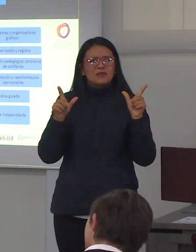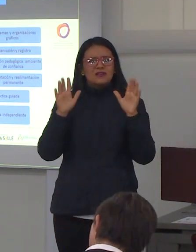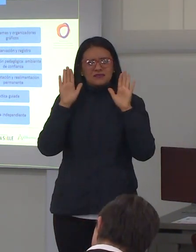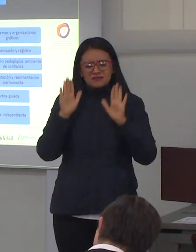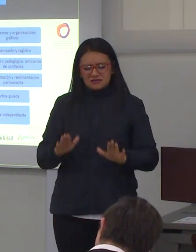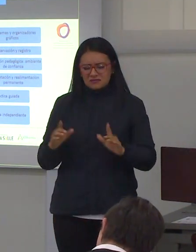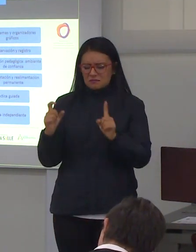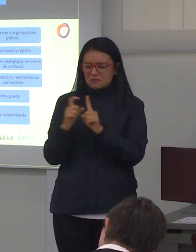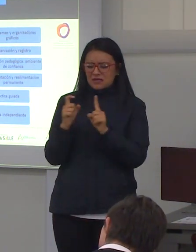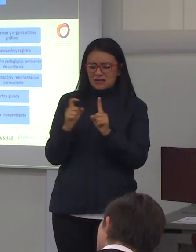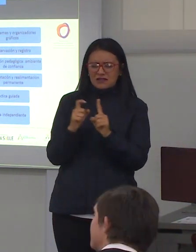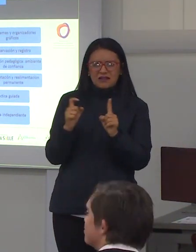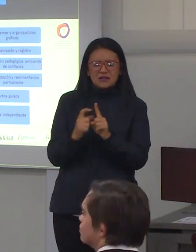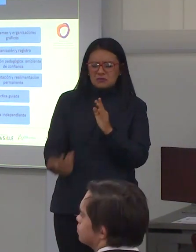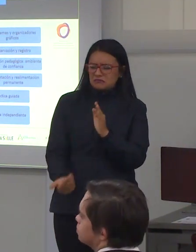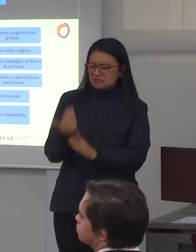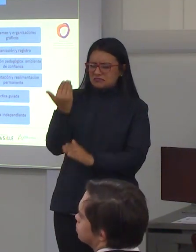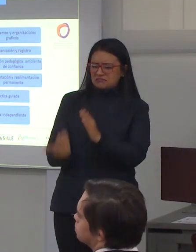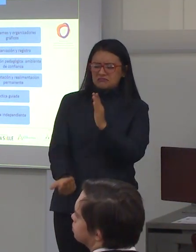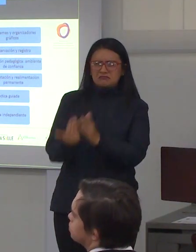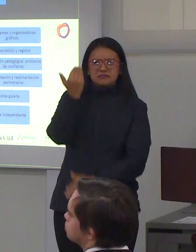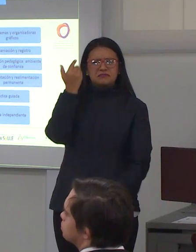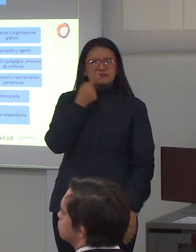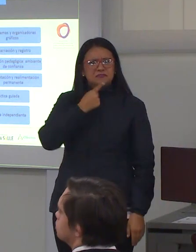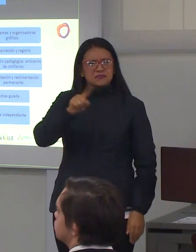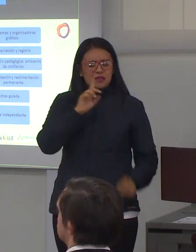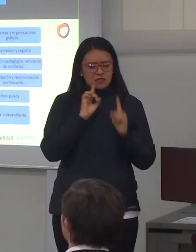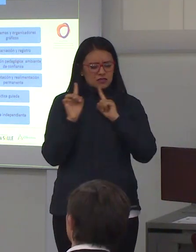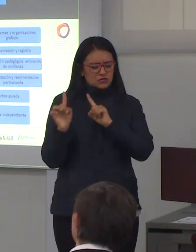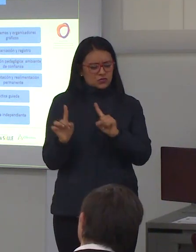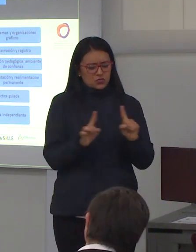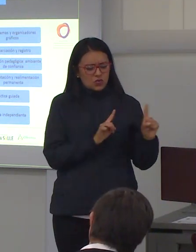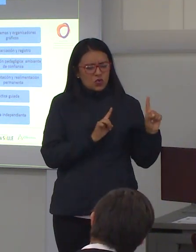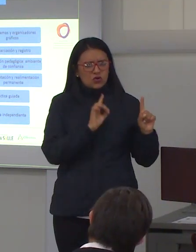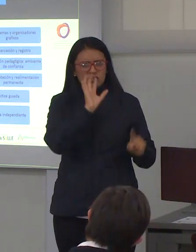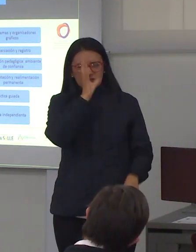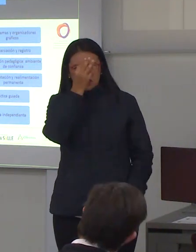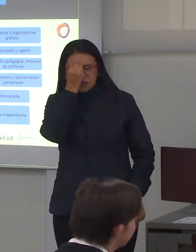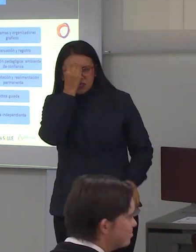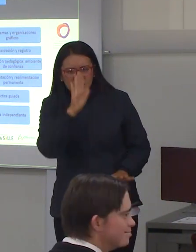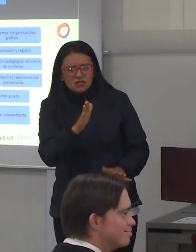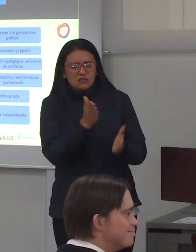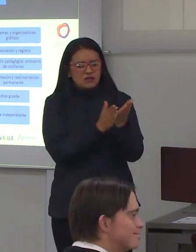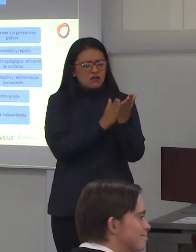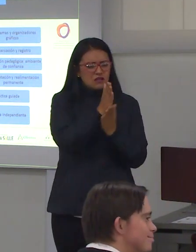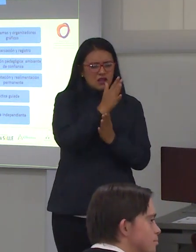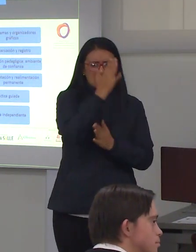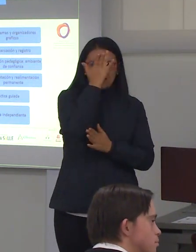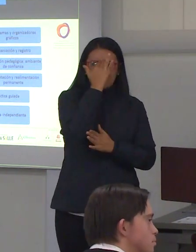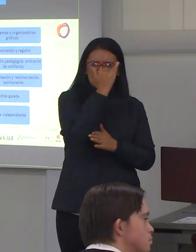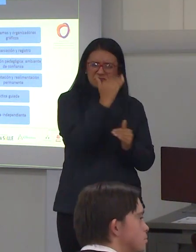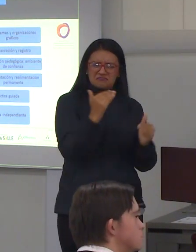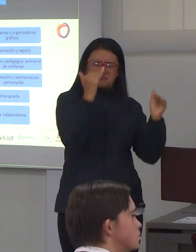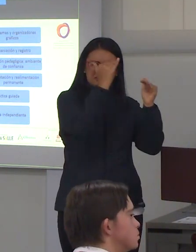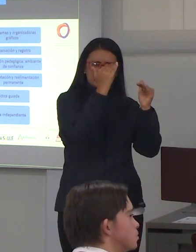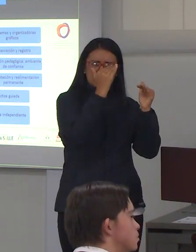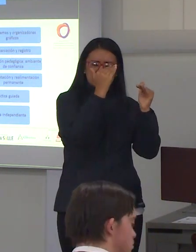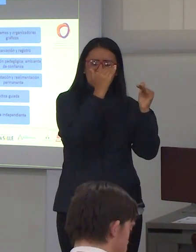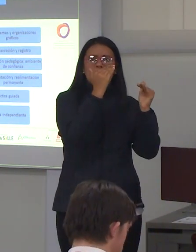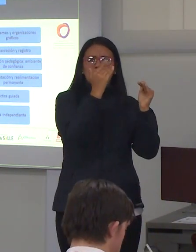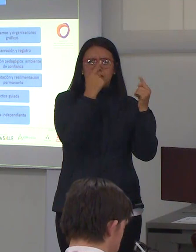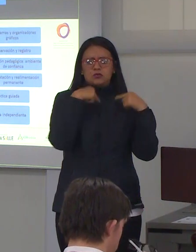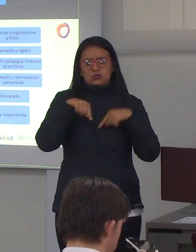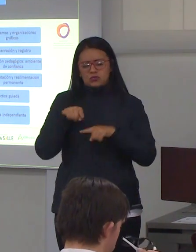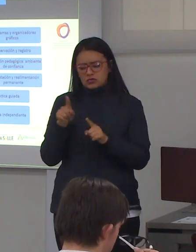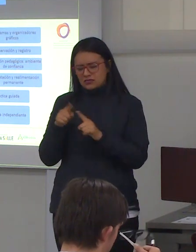términos que eran nuevos completamente en el discurso, la disciplina, del programa académico y desde allí entonces